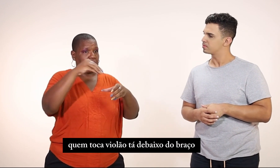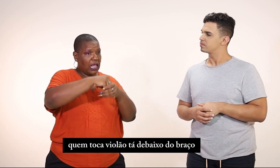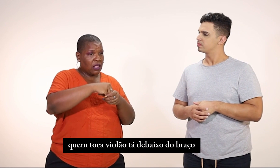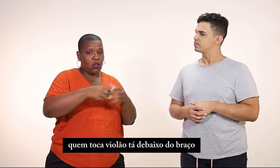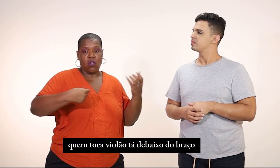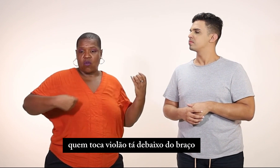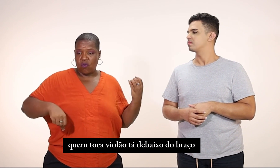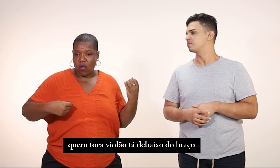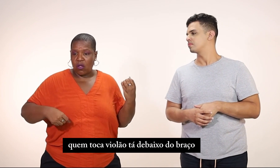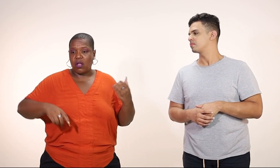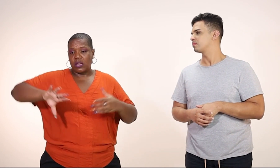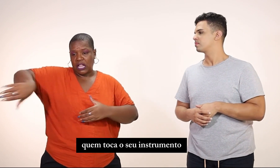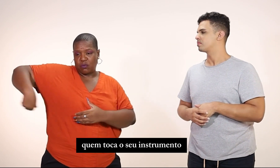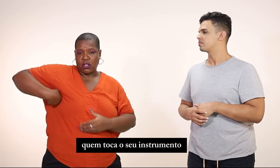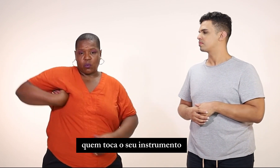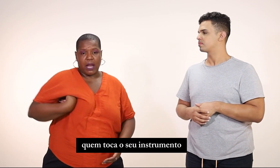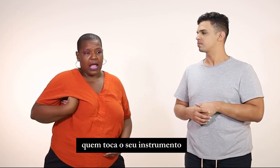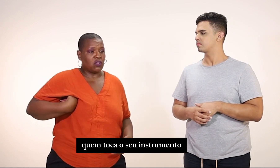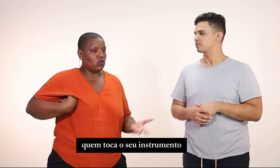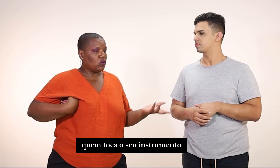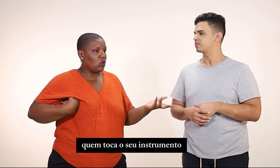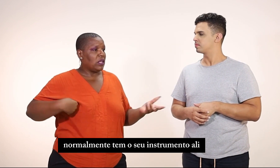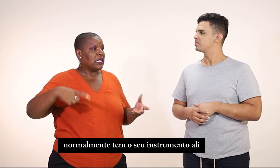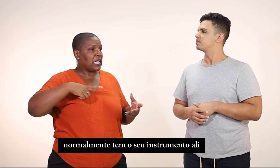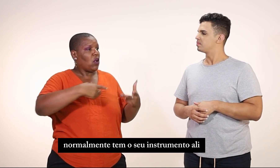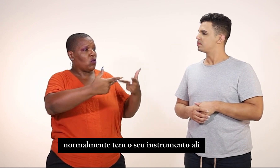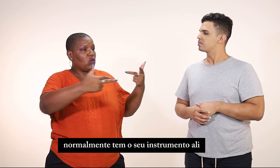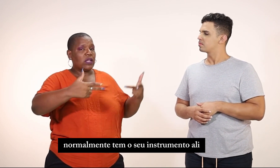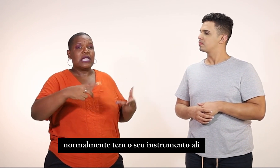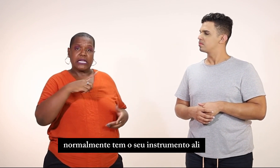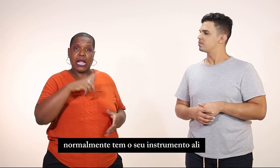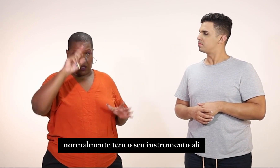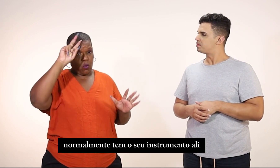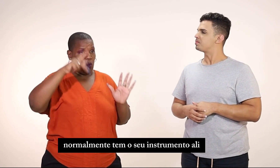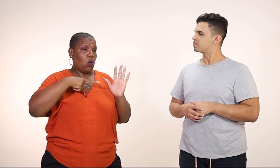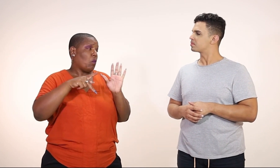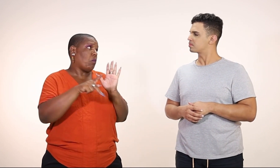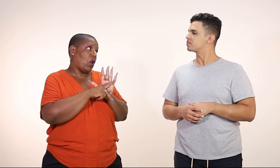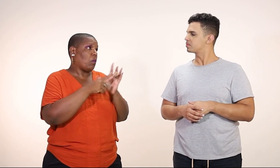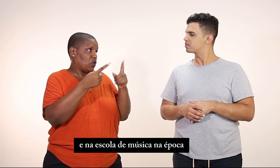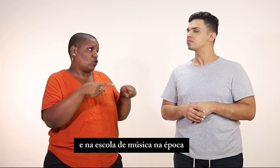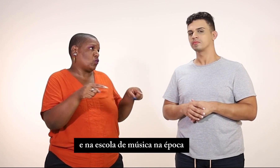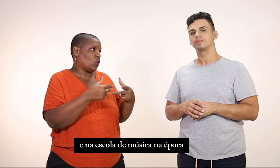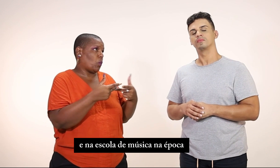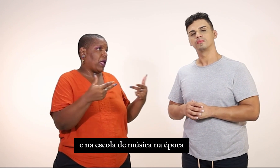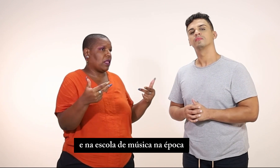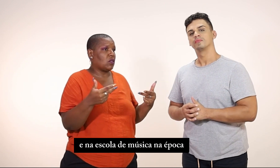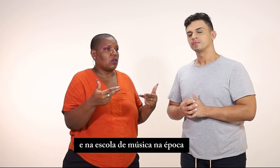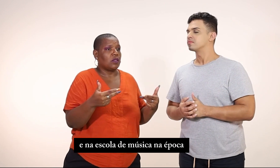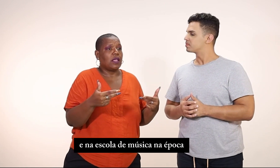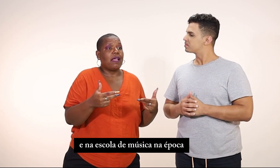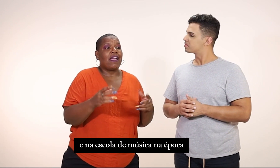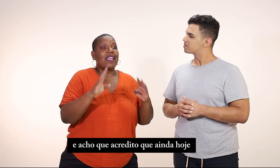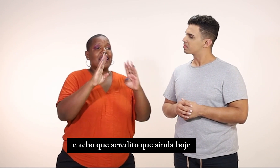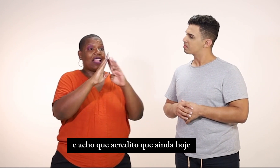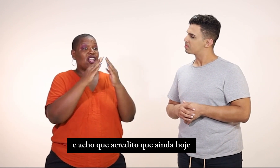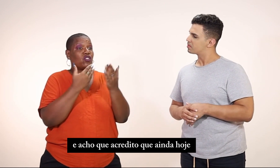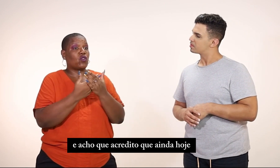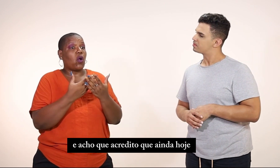debaixo do braço. Quem toca o seu instrumento normalmente tem o seu instrumento ali. E na escola de música, na época, e acredito que ainda